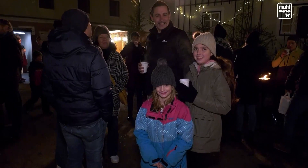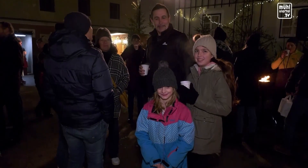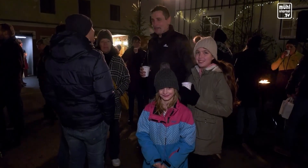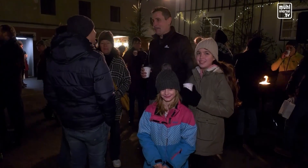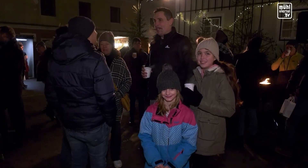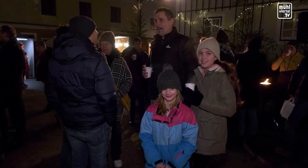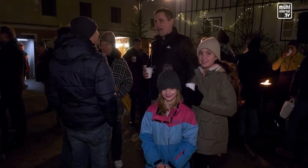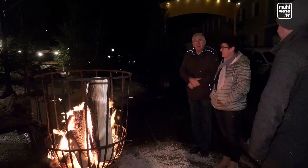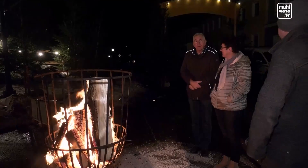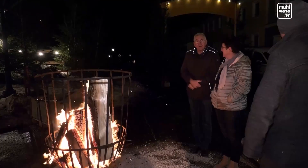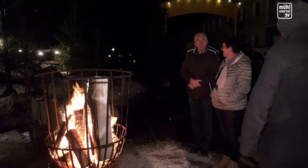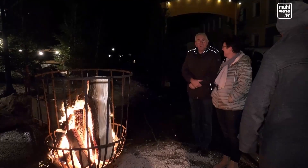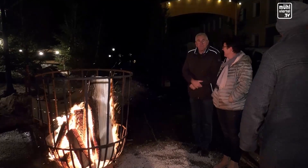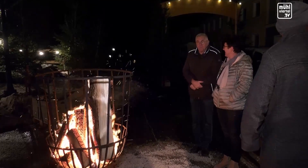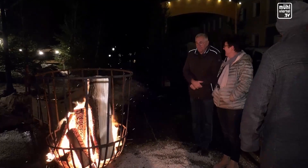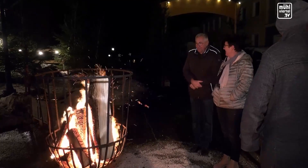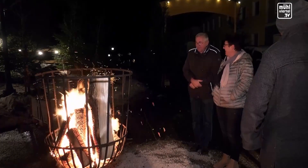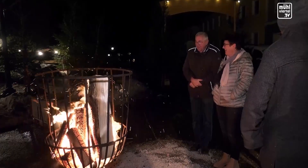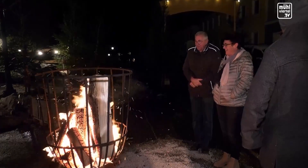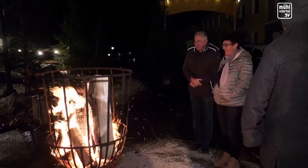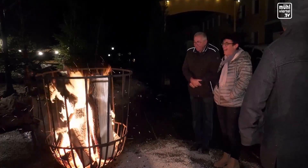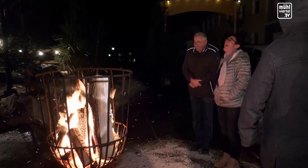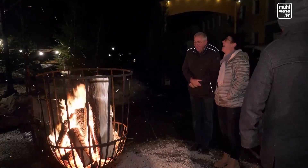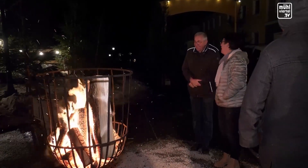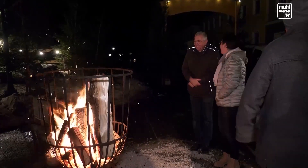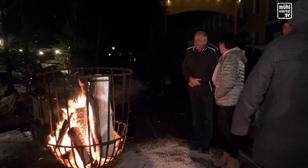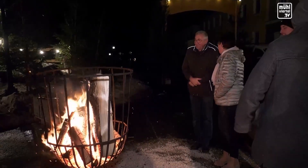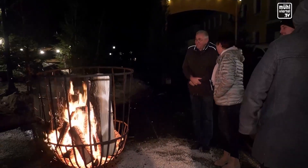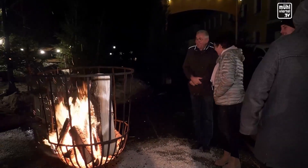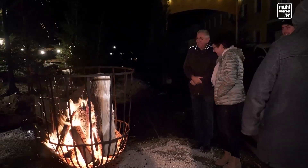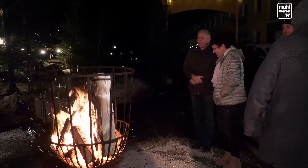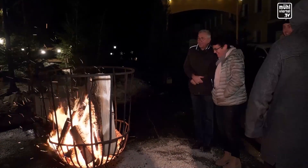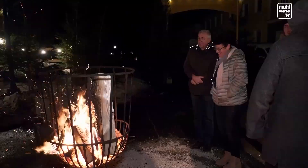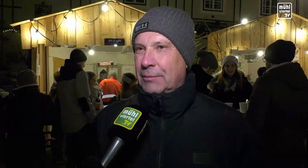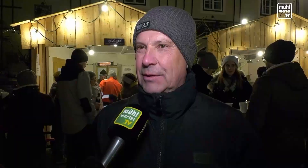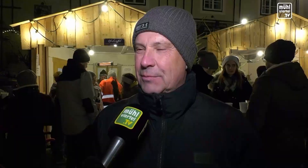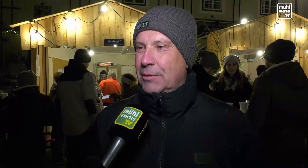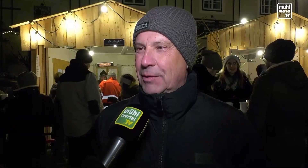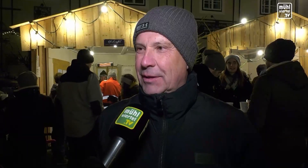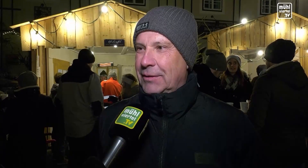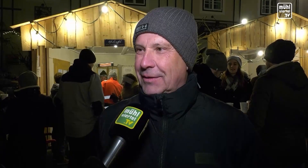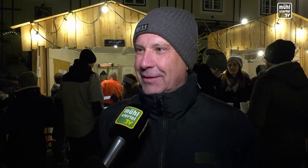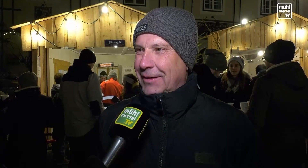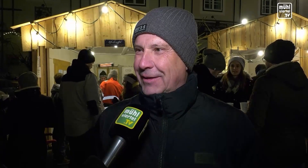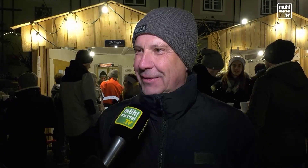das hat es vor 40 Jahren, das hat mein Großvater gemacht, hat es das gegeben und heuer darf man das wieder